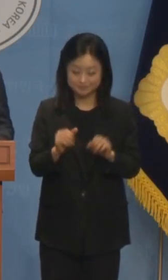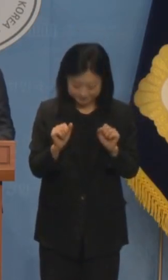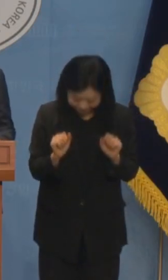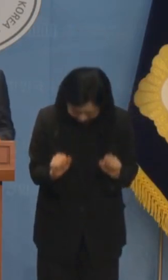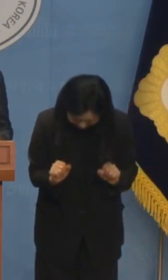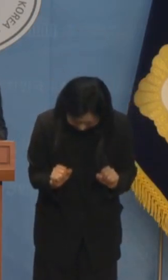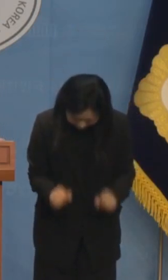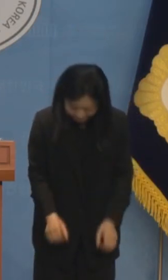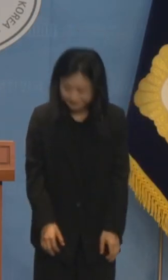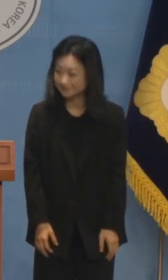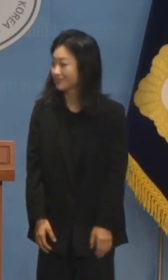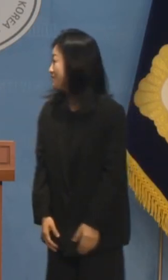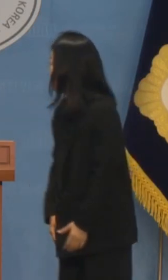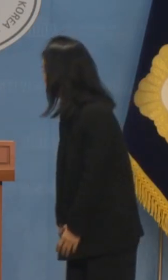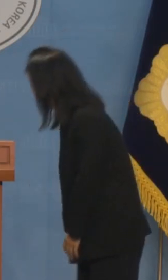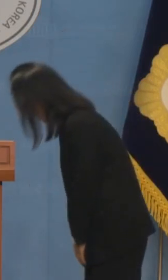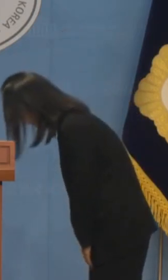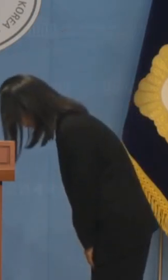감사합니다.